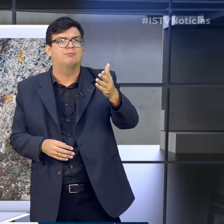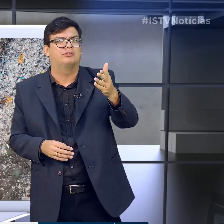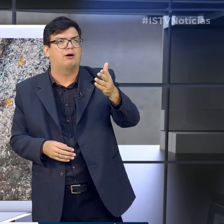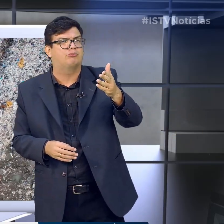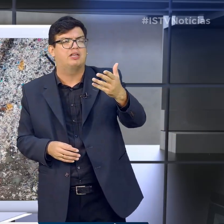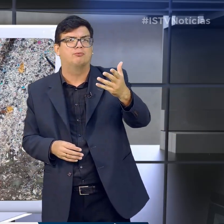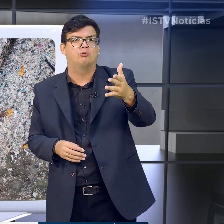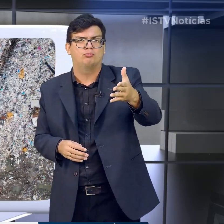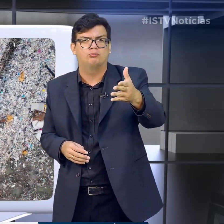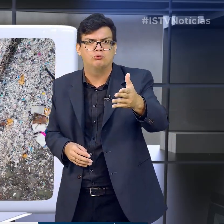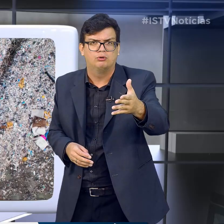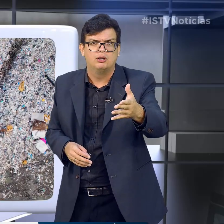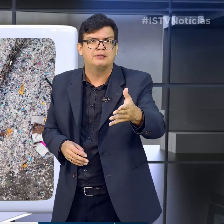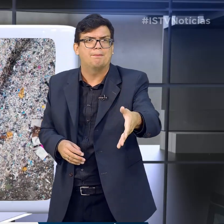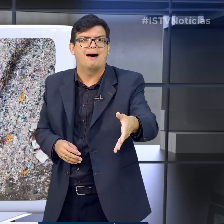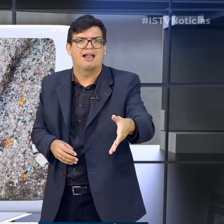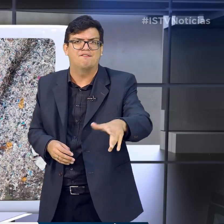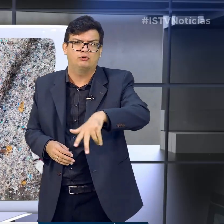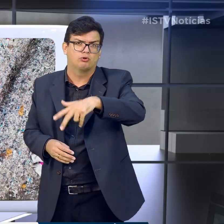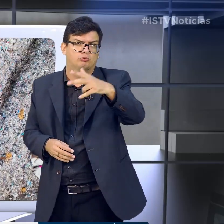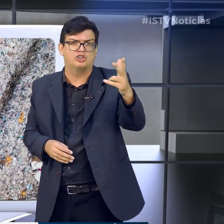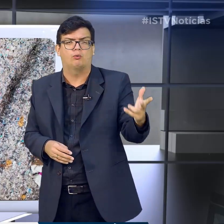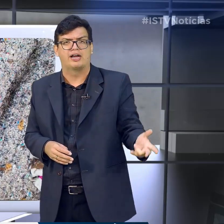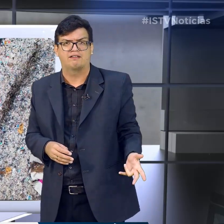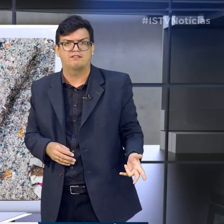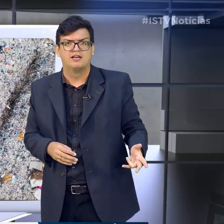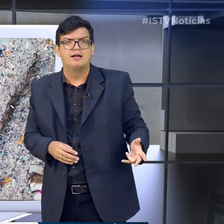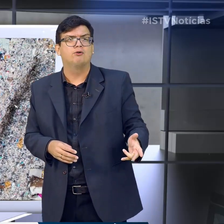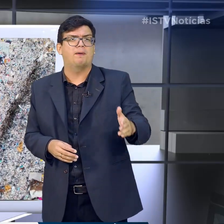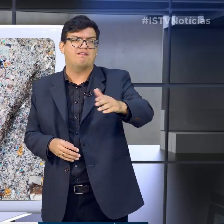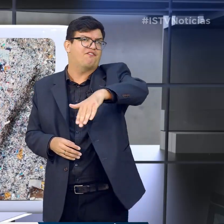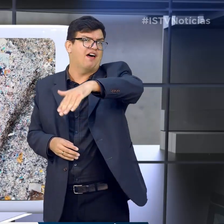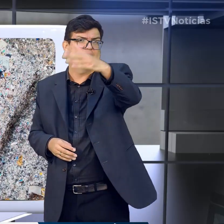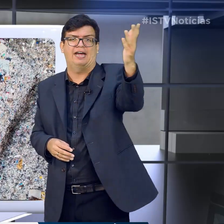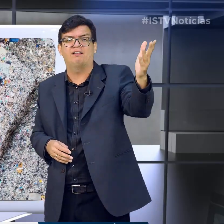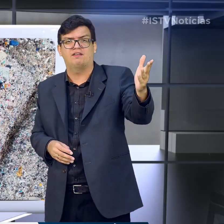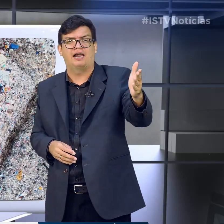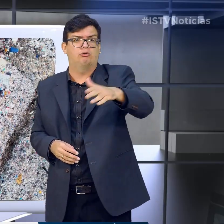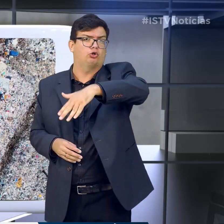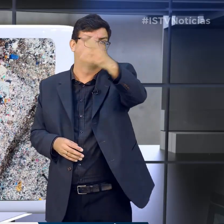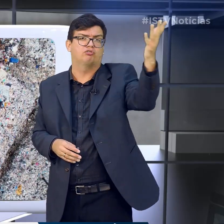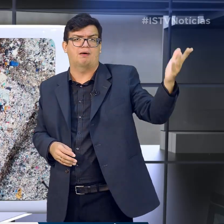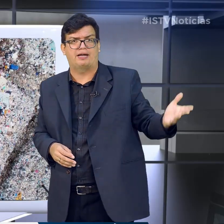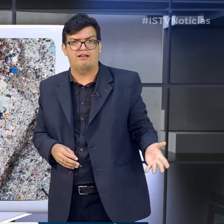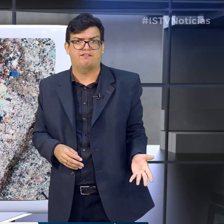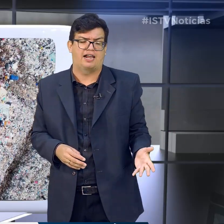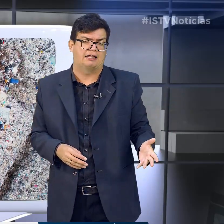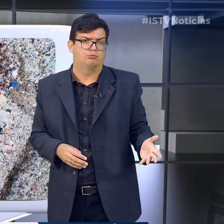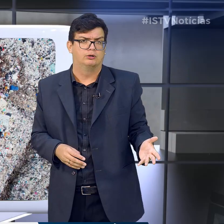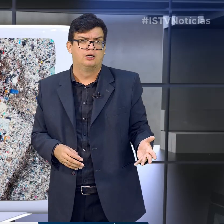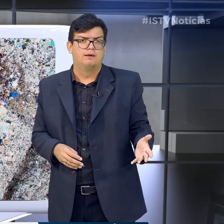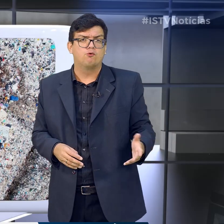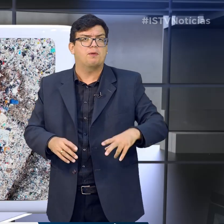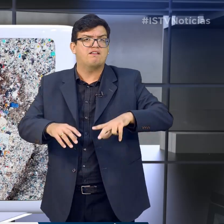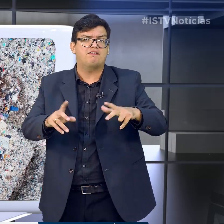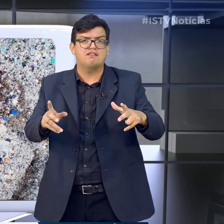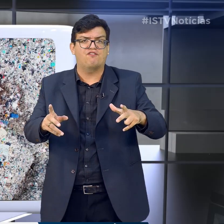tem que mudar o termo do do da palavra todo mundo já conhece não precisa falar que é reciclado todo mundo sabe que é reciclado não precisa